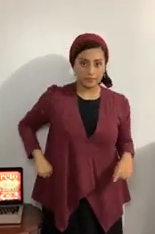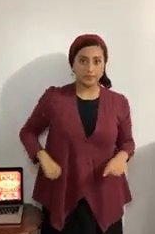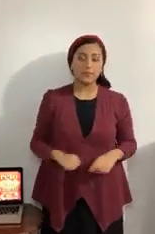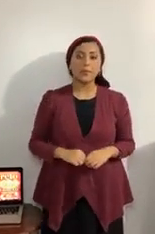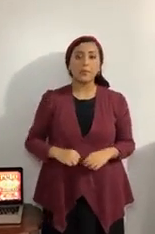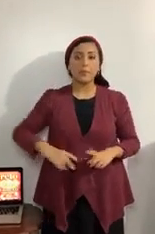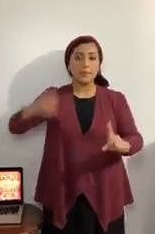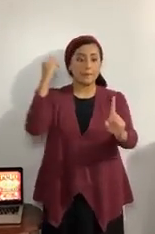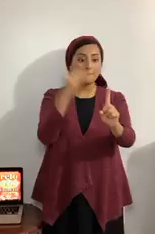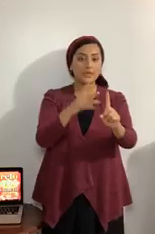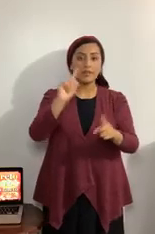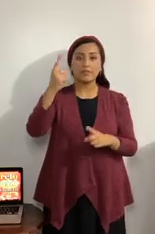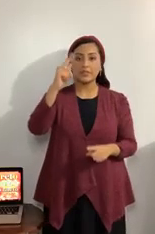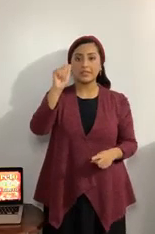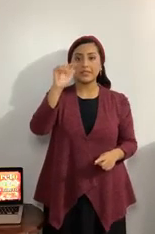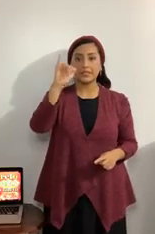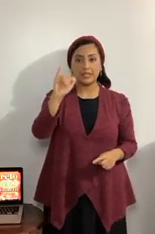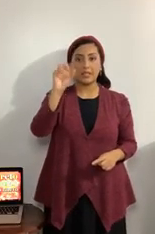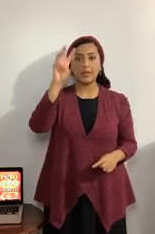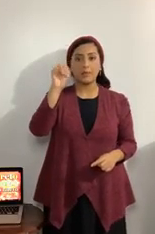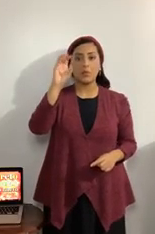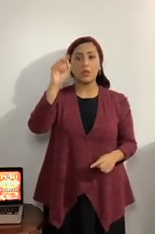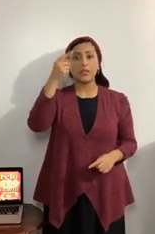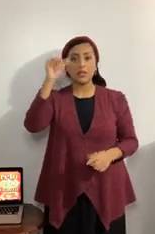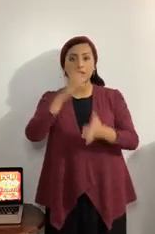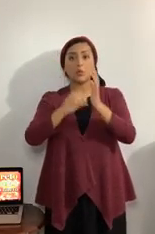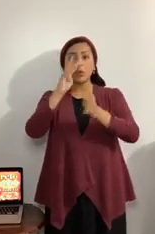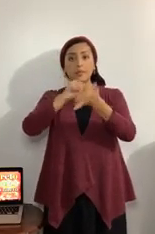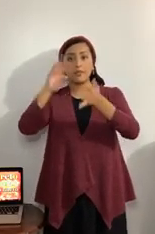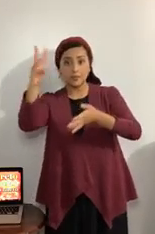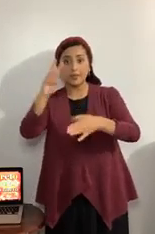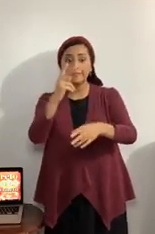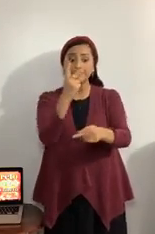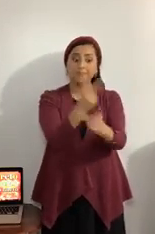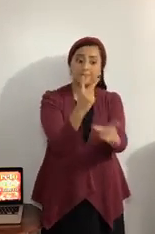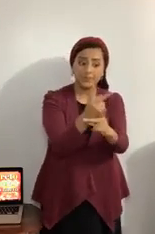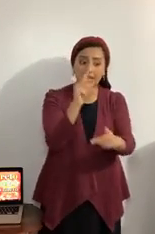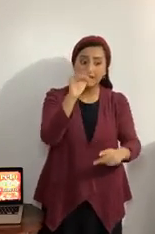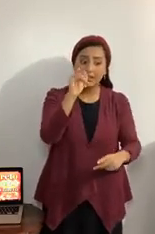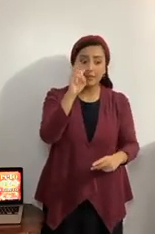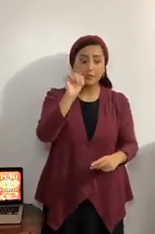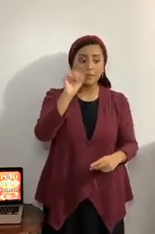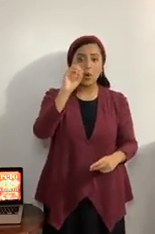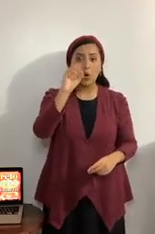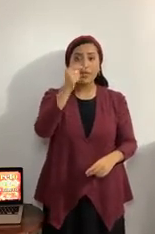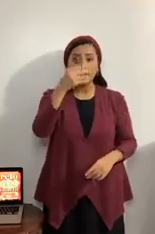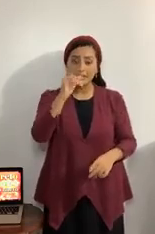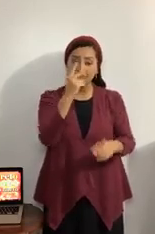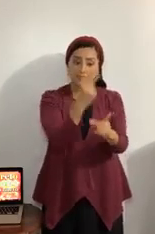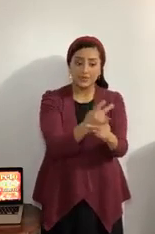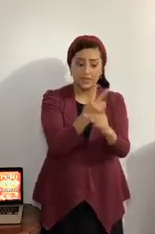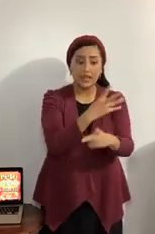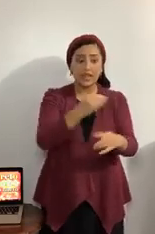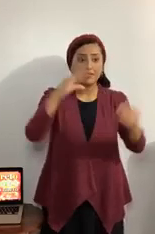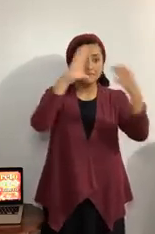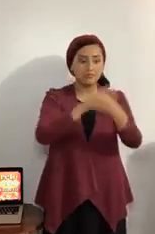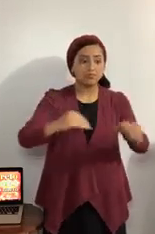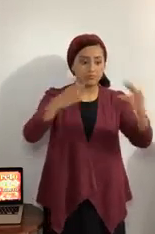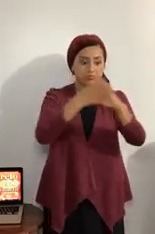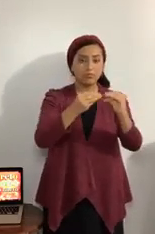diciendo en 1 de Timoteo 4:16, ten cuidado, Timoteo, ten cuidado de ti mismo y de la doctrina. La doctrina tiene que ser la de la